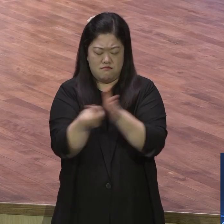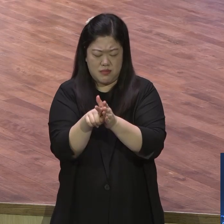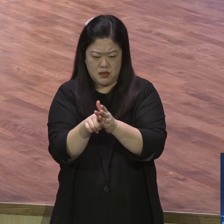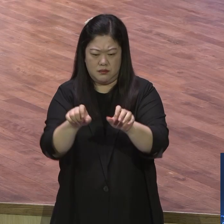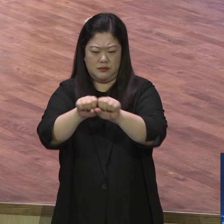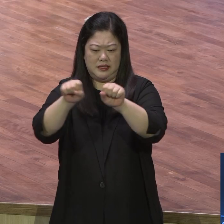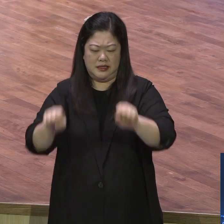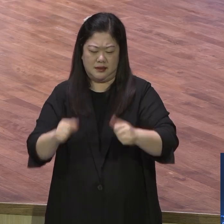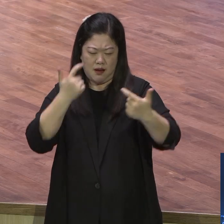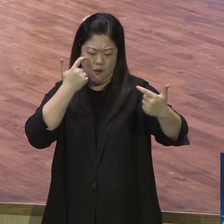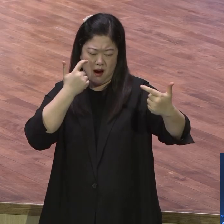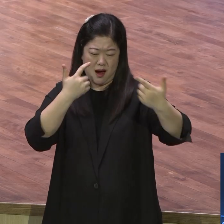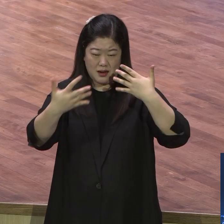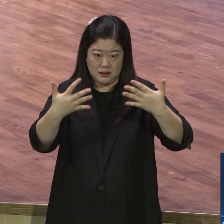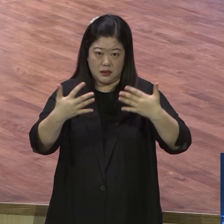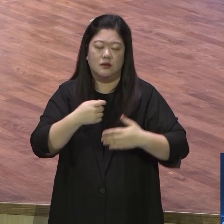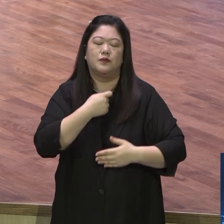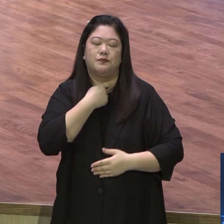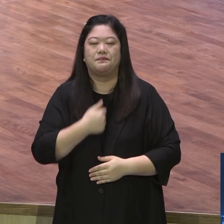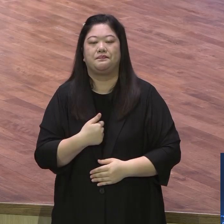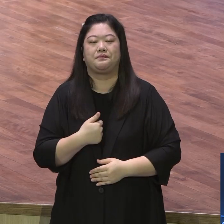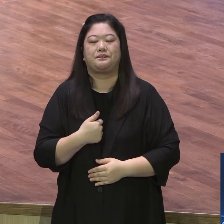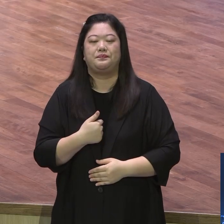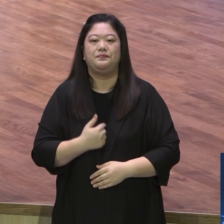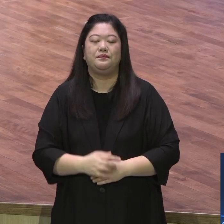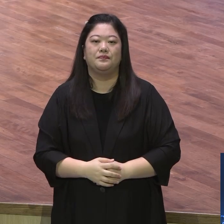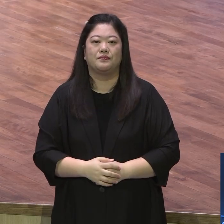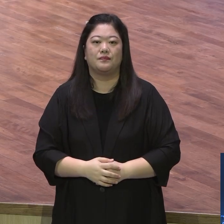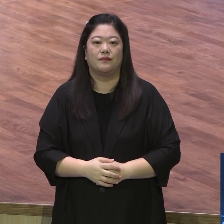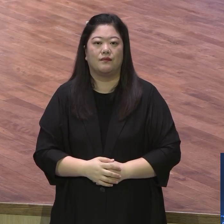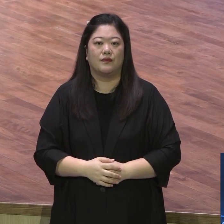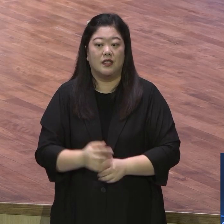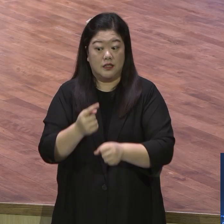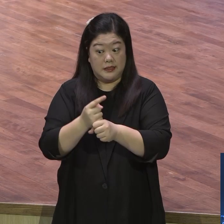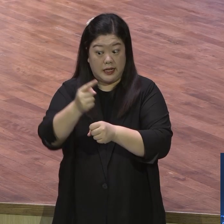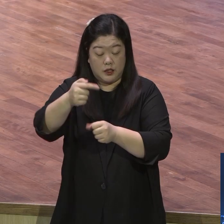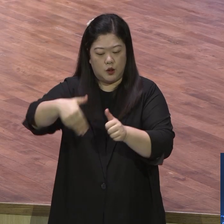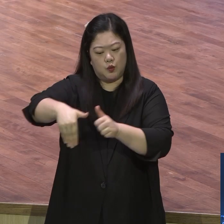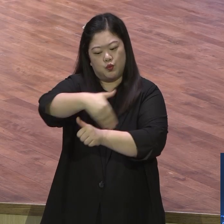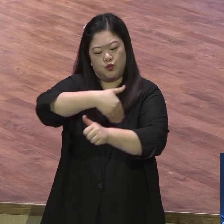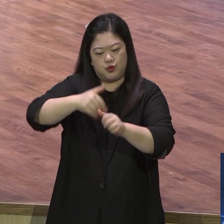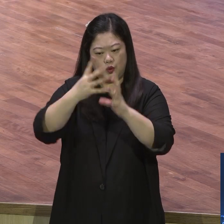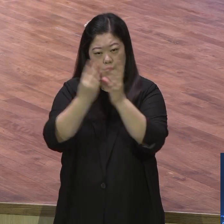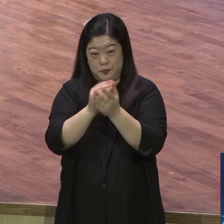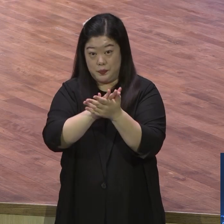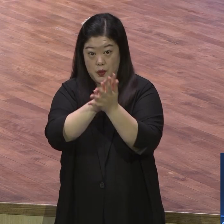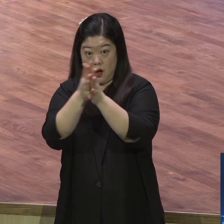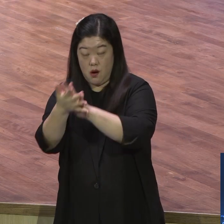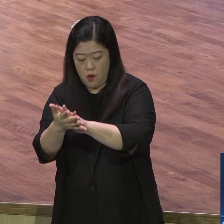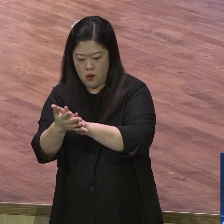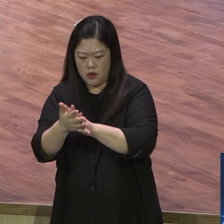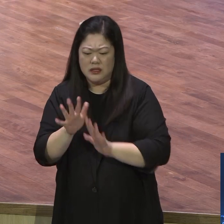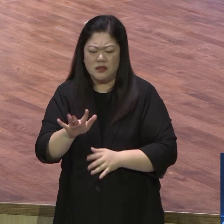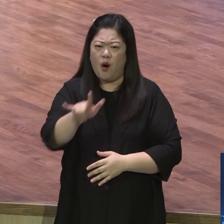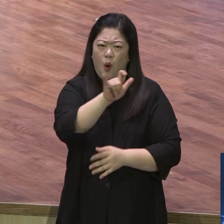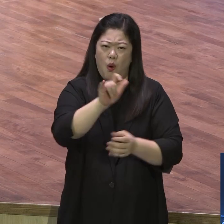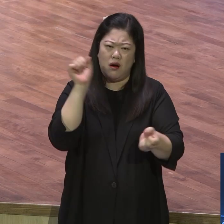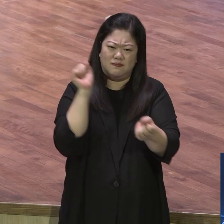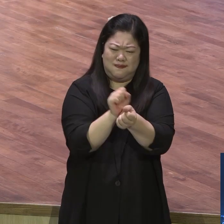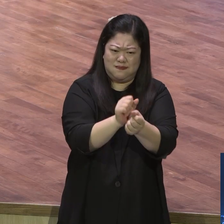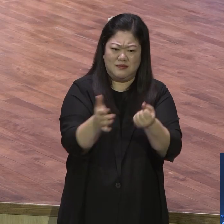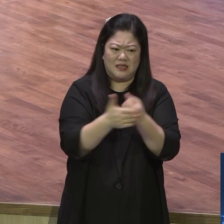그렇게 완전히 영적 분위기를 바꾸어서 그렇게 이렇게 코로나19로 해서 침체되어 버렸는데 한국 교회 앞에